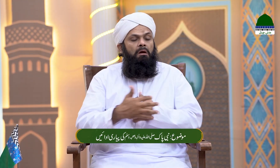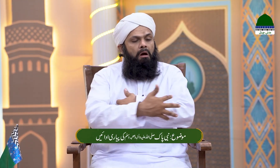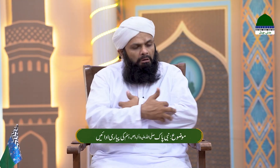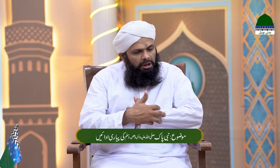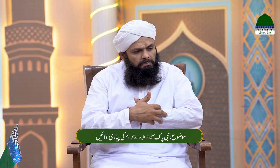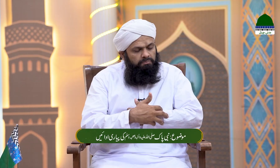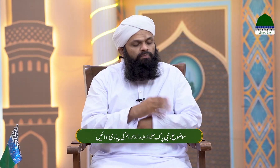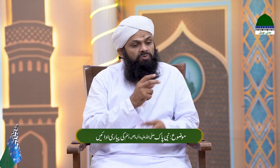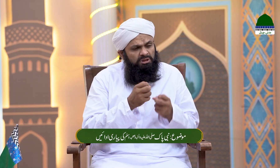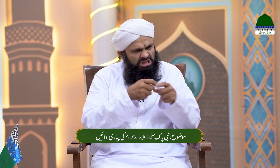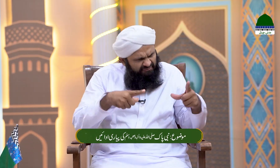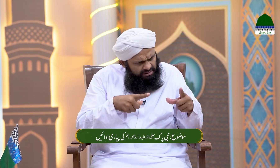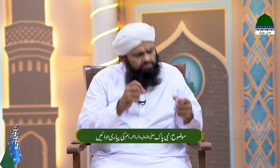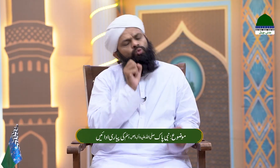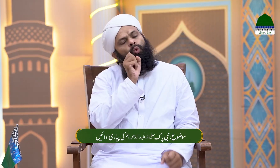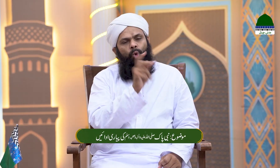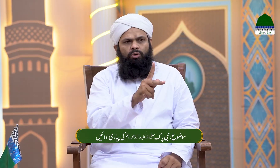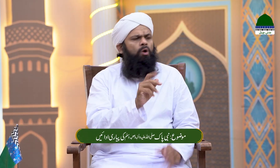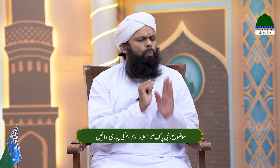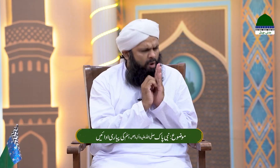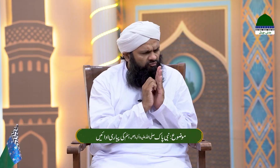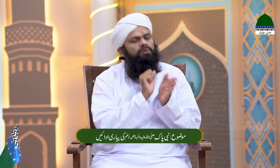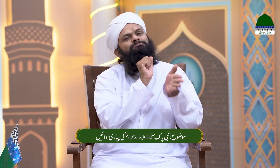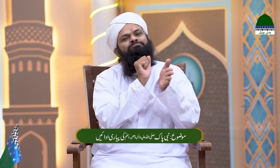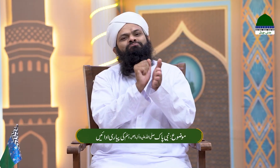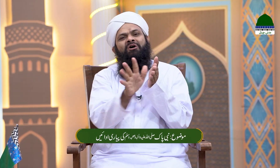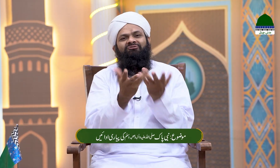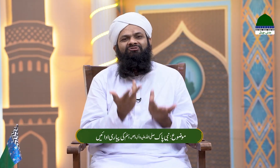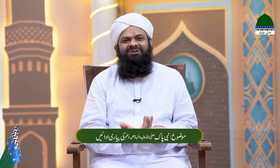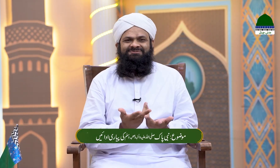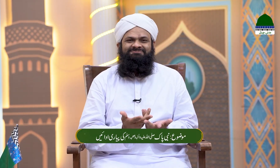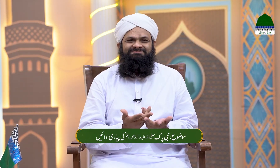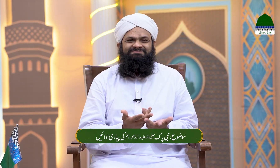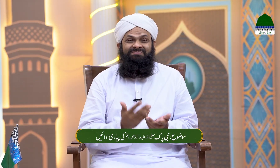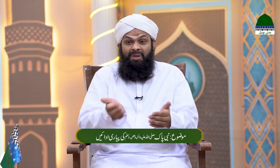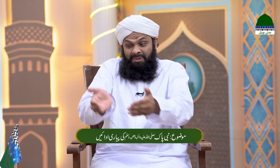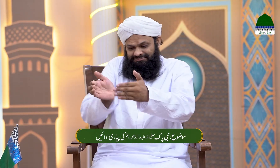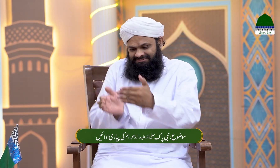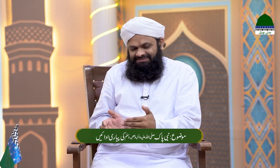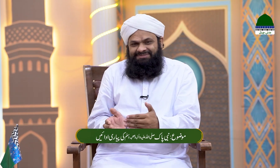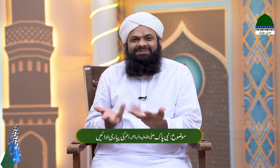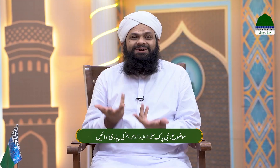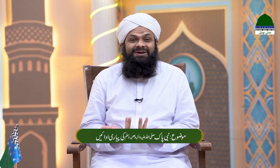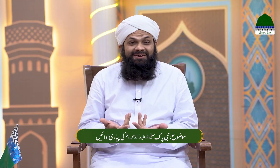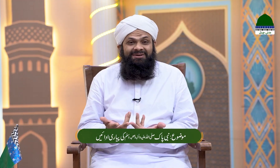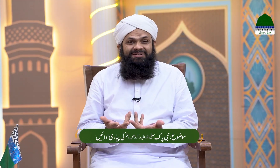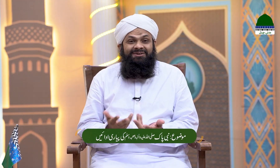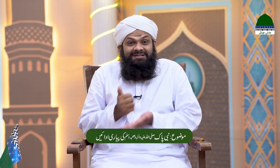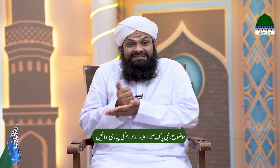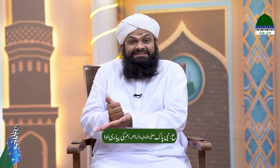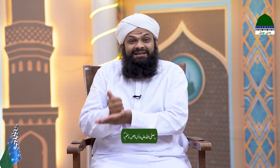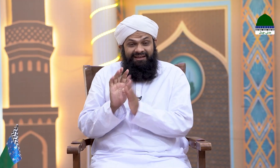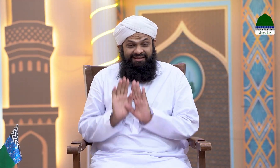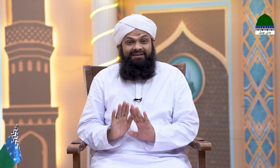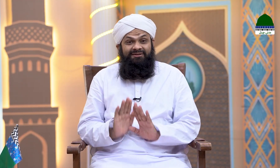قبول فرما رہے ہیں، سبحان اللہ، معذرت قبول فرما رہے ہیں، معافی سے بھی نواز رہے ہیں، سبحان اللہ، بچوں کو گود میں لے رہے ہیں، نام عطا فرما رہے ہیں، سبحان